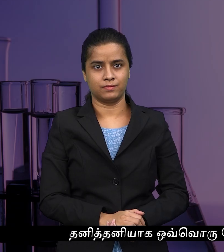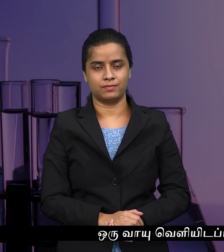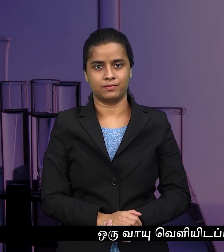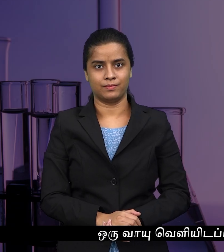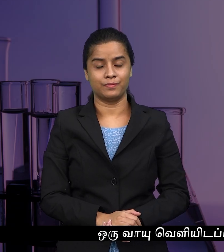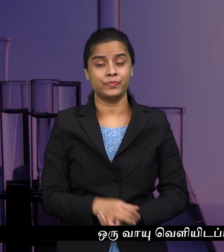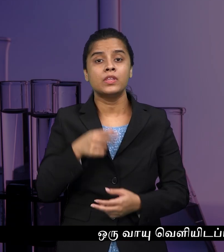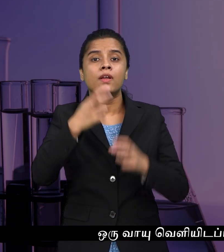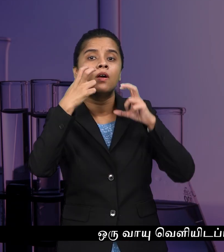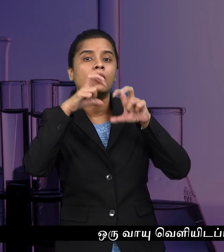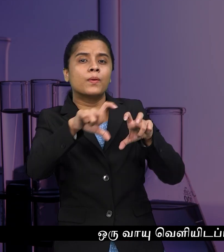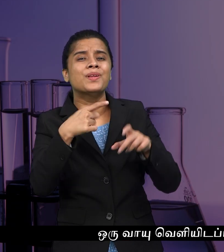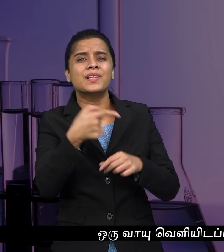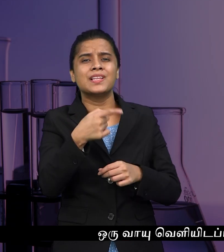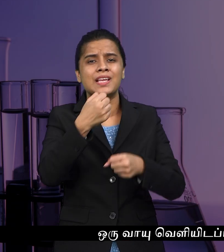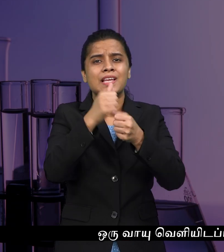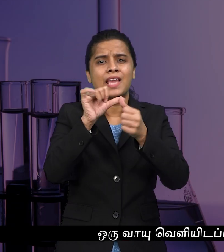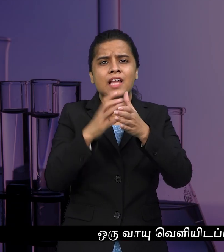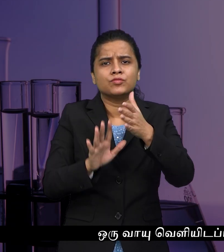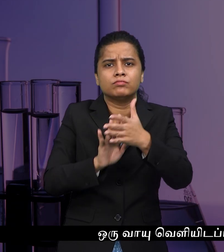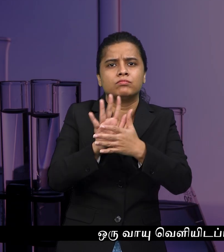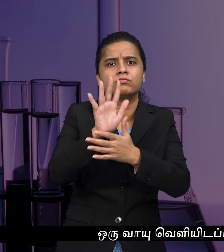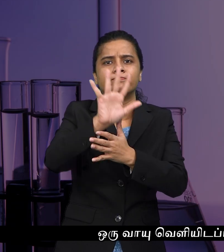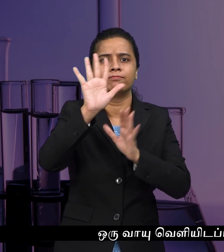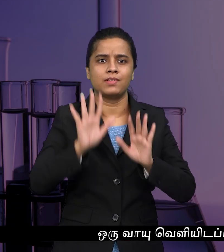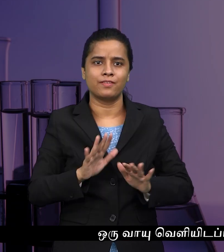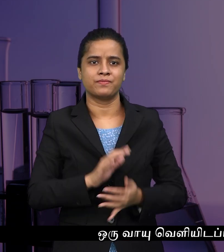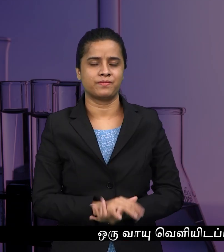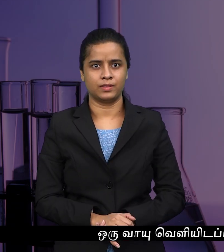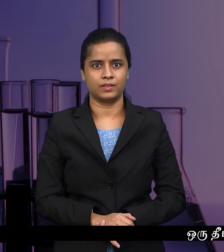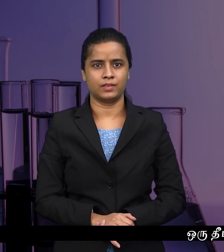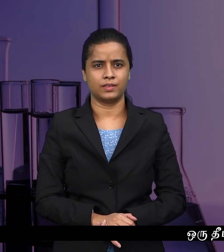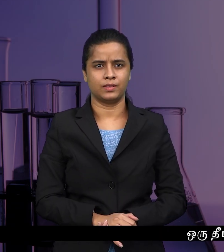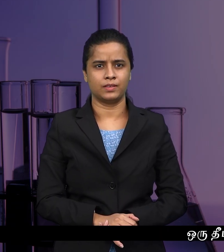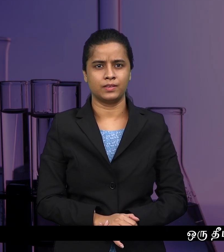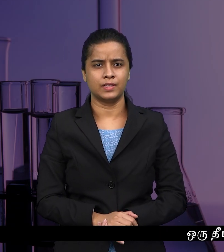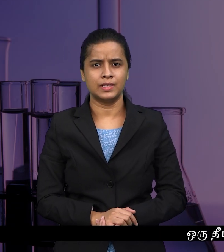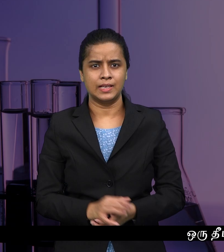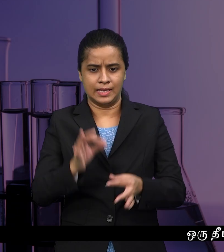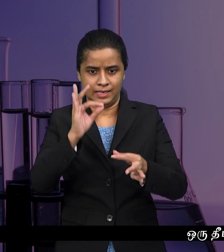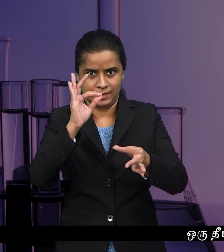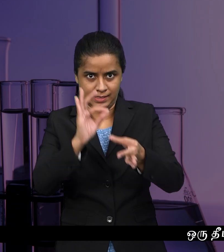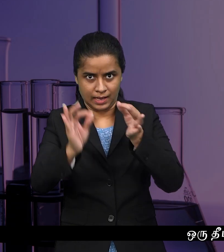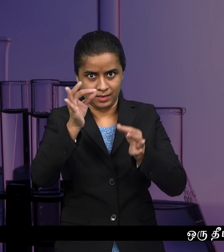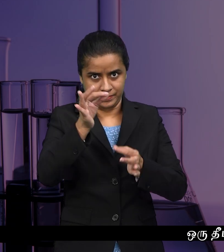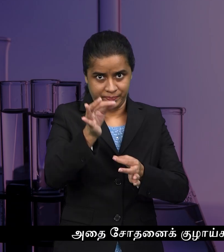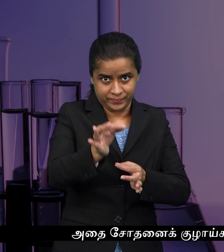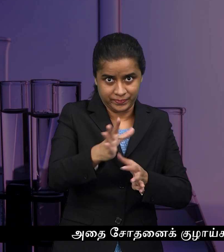ஒரு வாயு வெளியிடப்படுவதை நாம் கவனிக்கலாம். ஒரு தீப்பெட்டியை ஏற்றி அதை